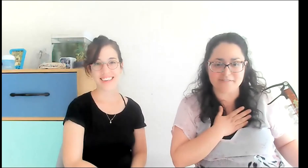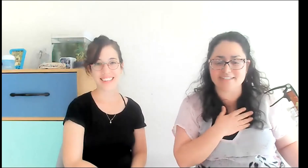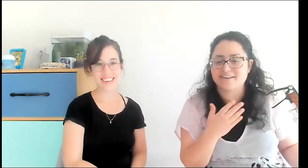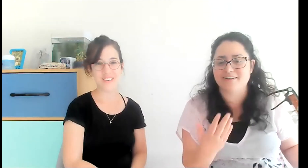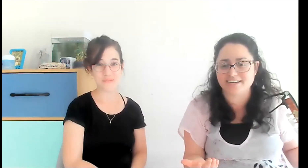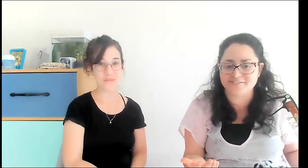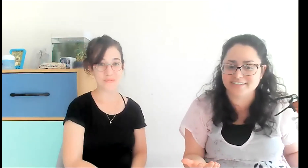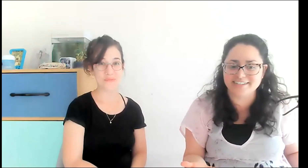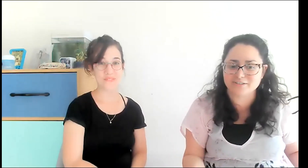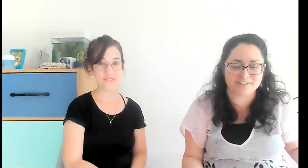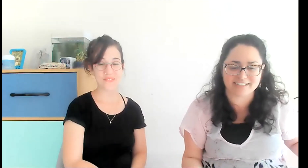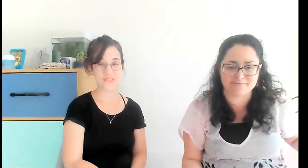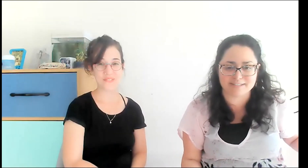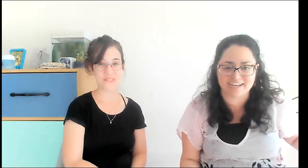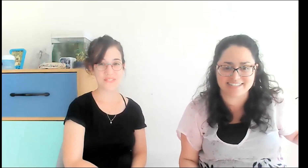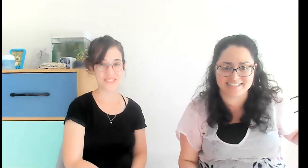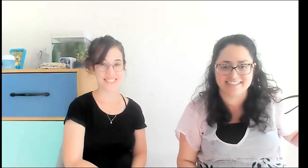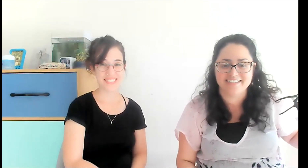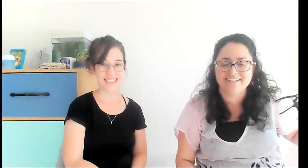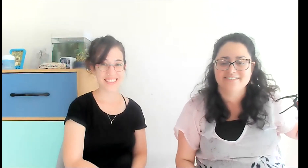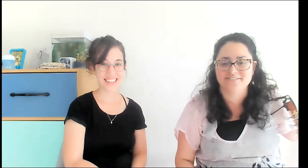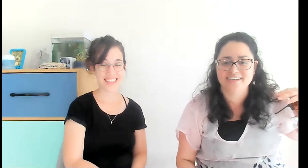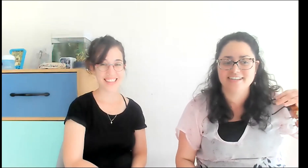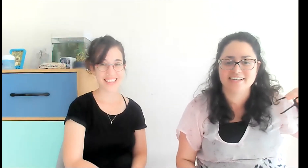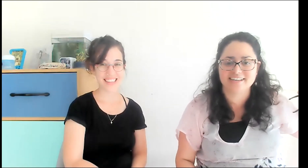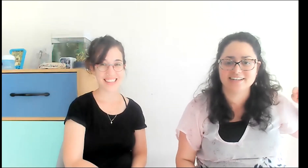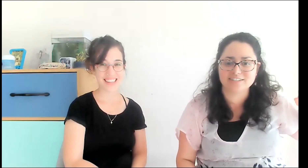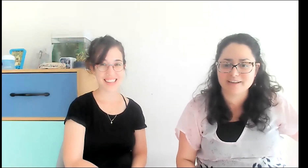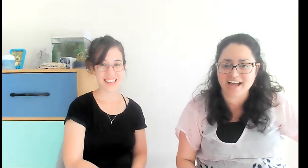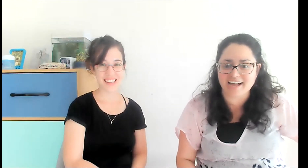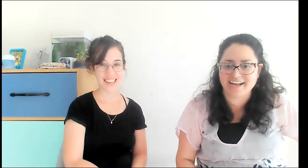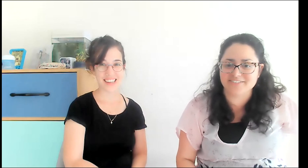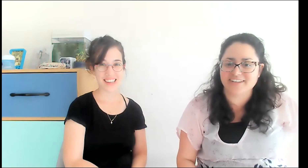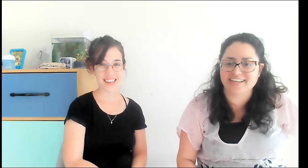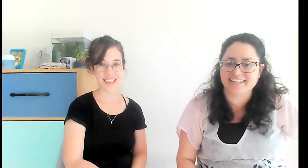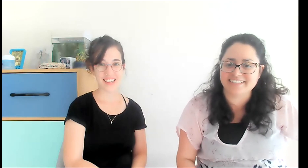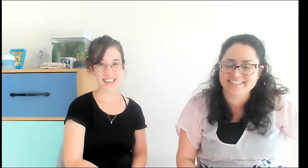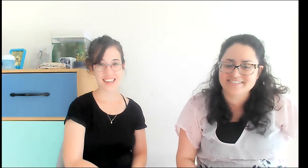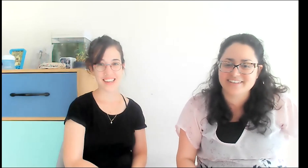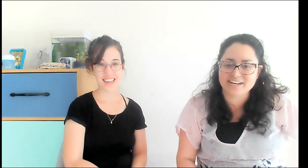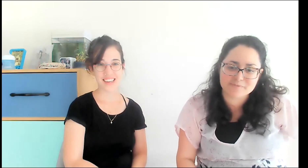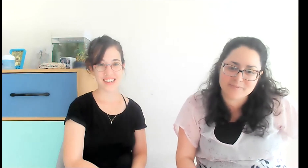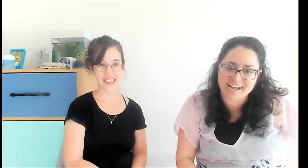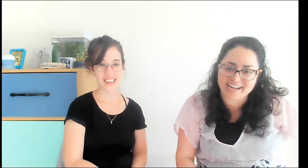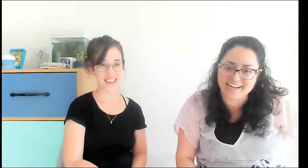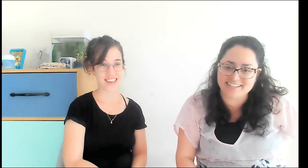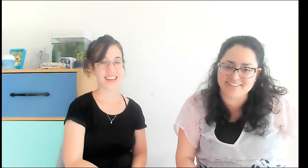ממש שמחנו להיות פה איתכם בזמן הזה, ולשיר ביחד, וללמוד ביחד,